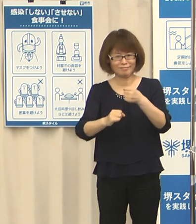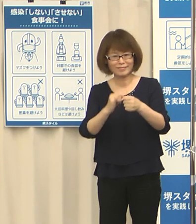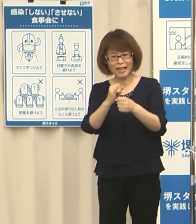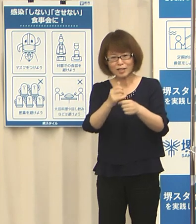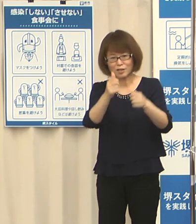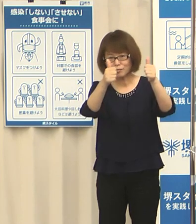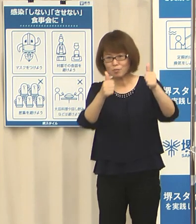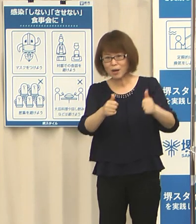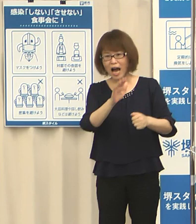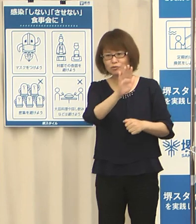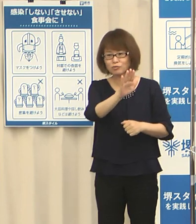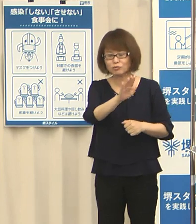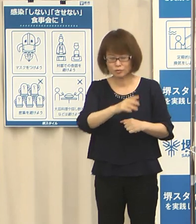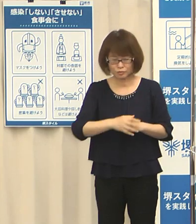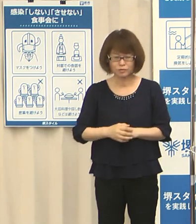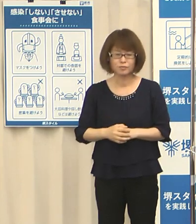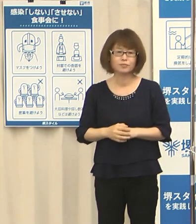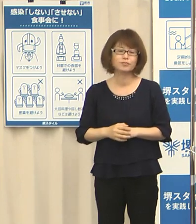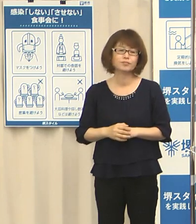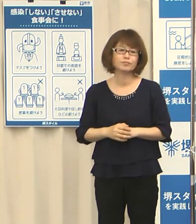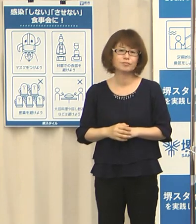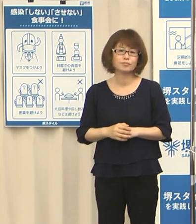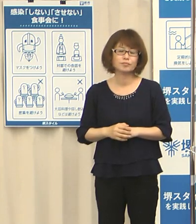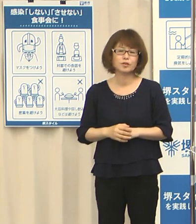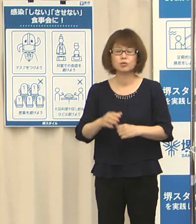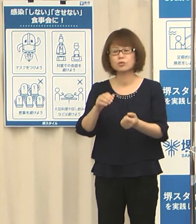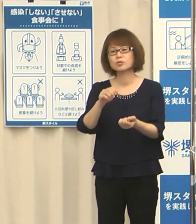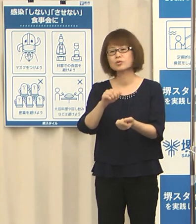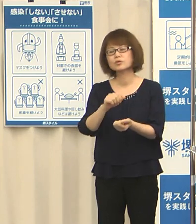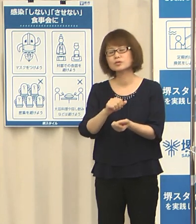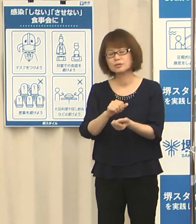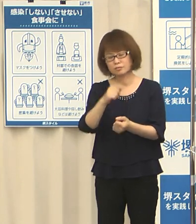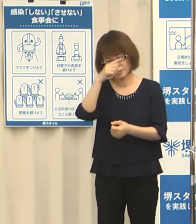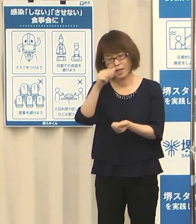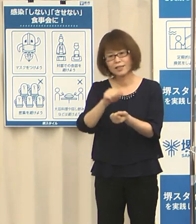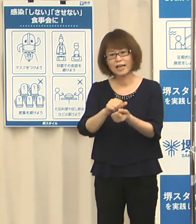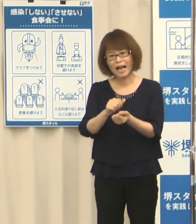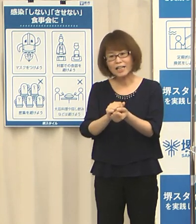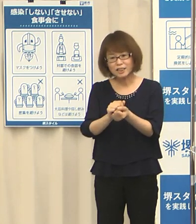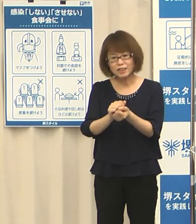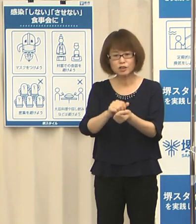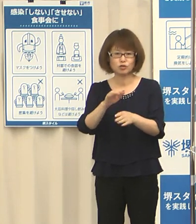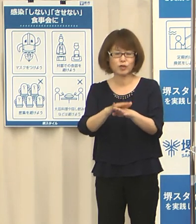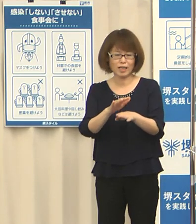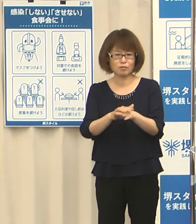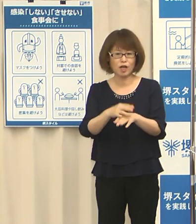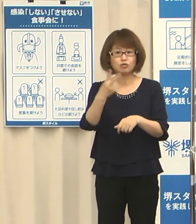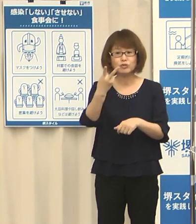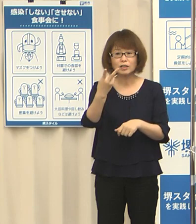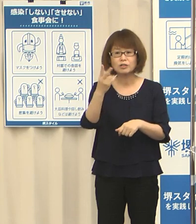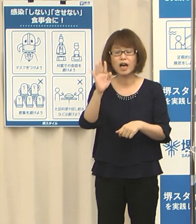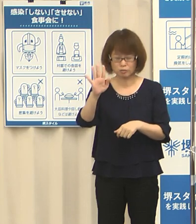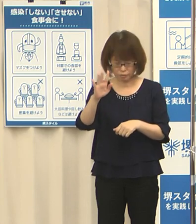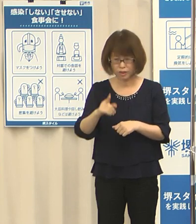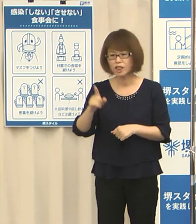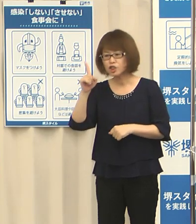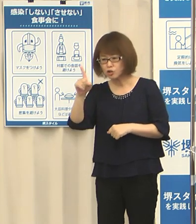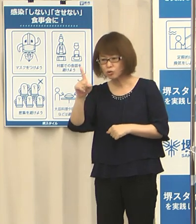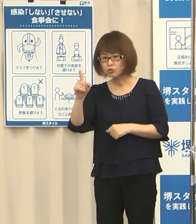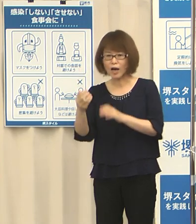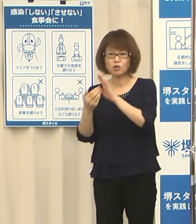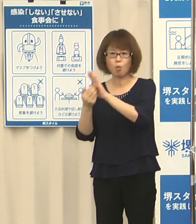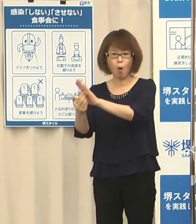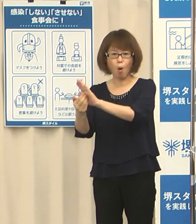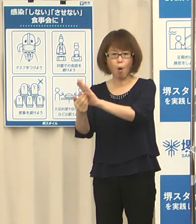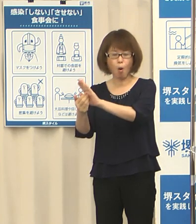しております。そしてこの堺スタイル2段階ありまして、1つは今の感染予防、感染防止の行動をしていただく、そして